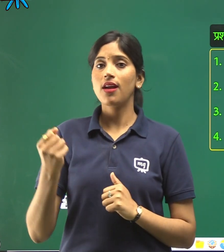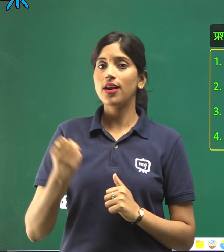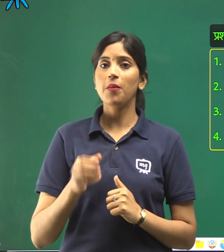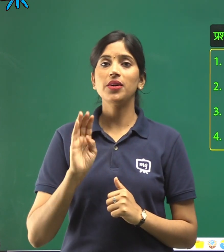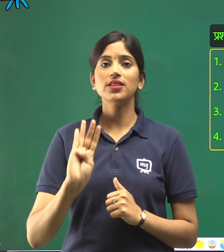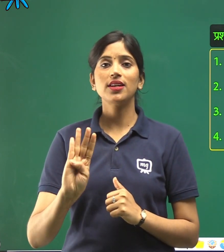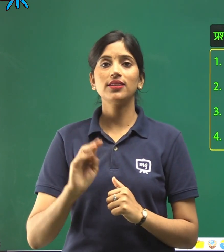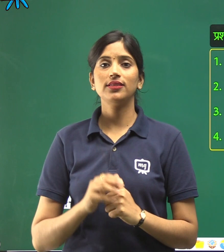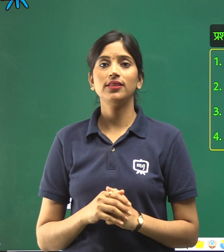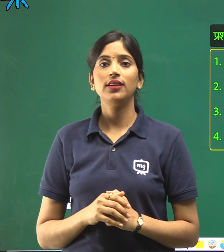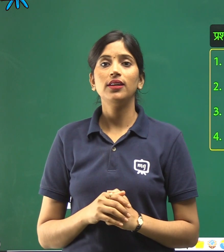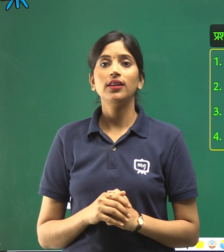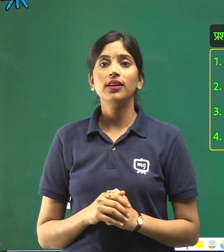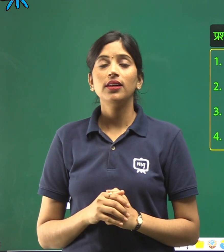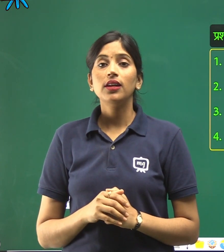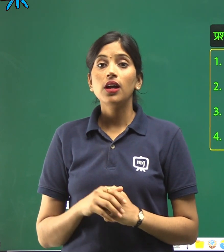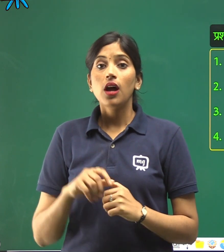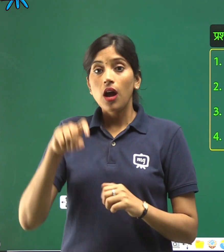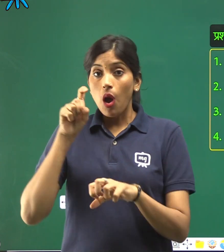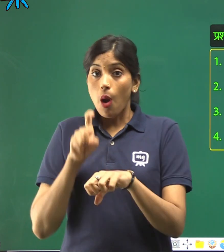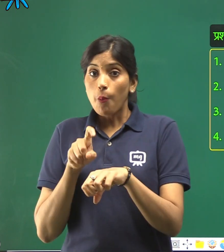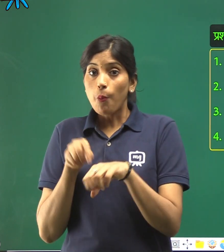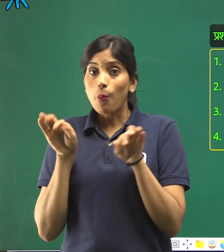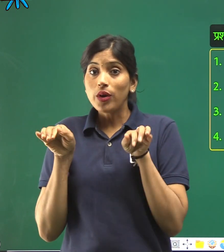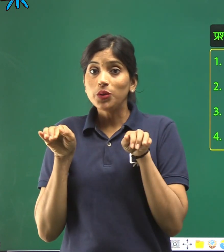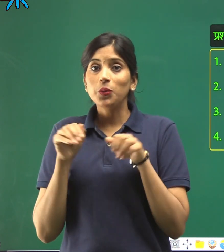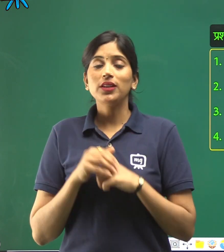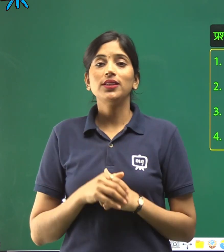नंबर 4, मधुमक्खी।